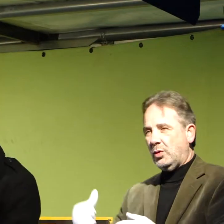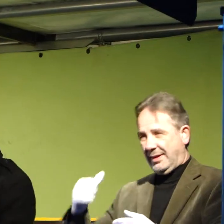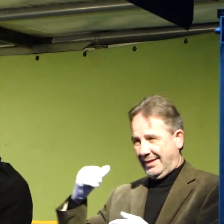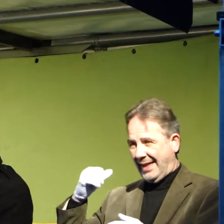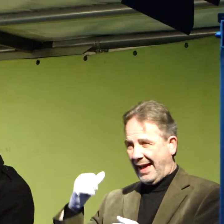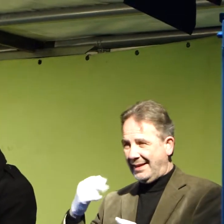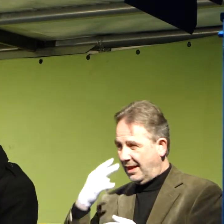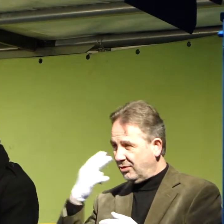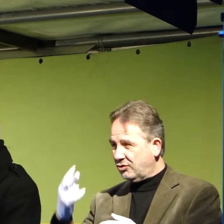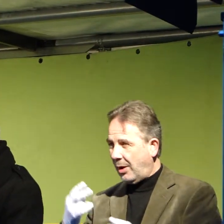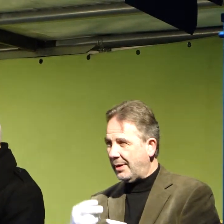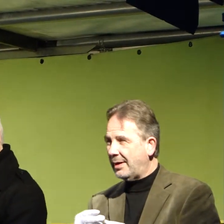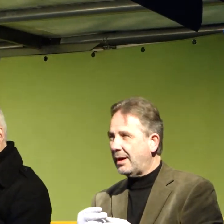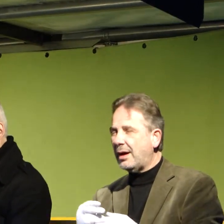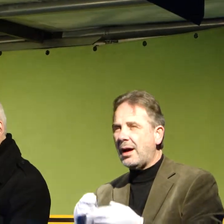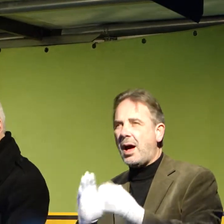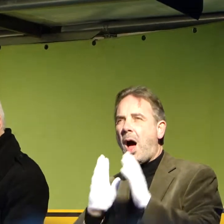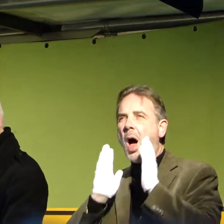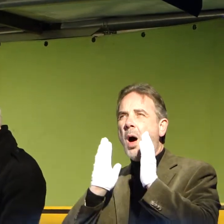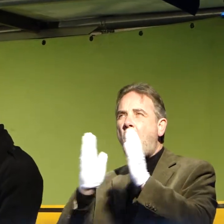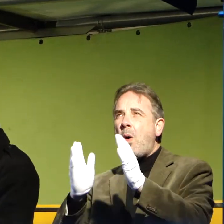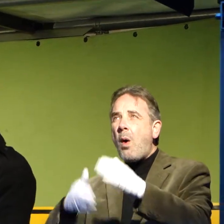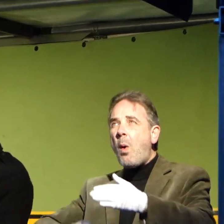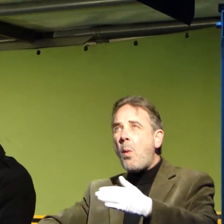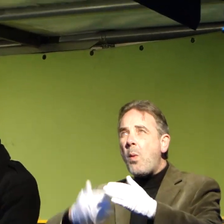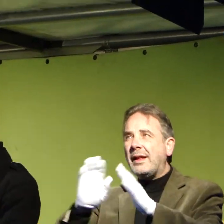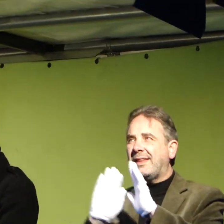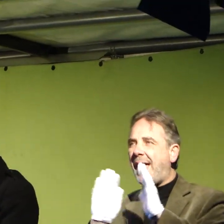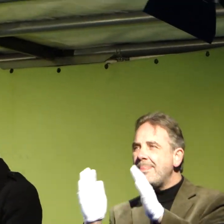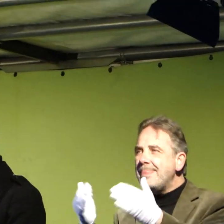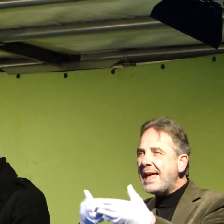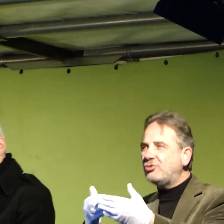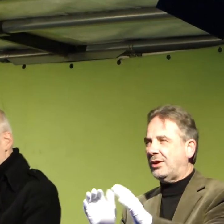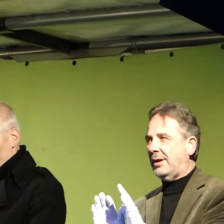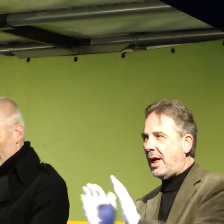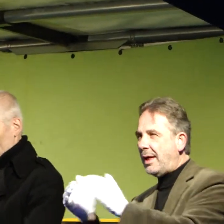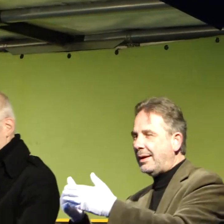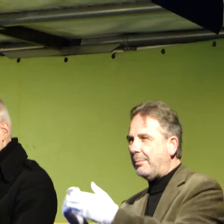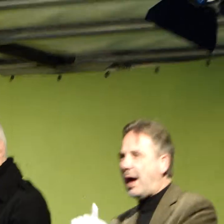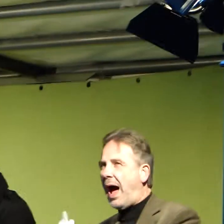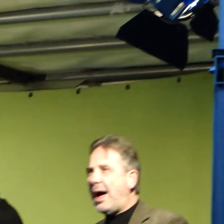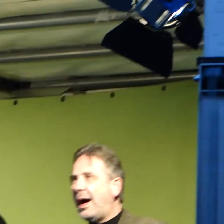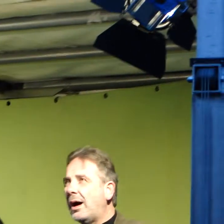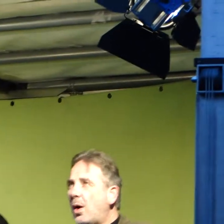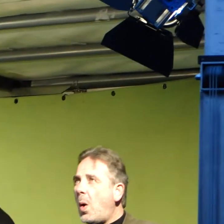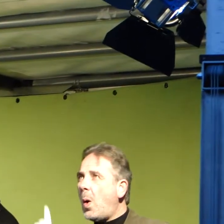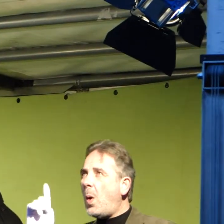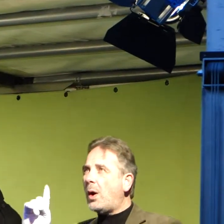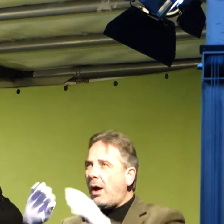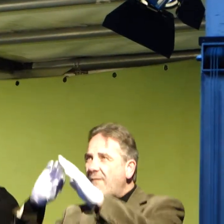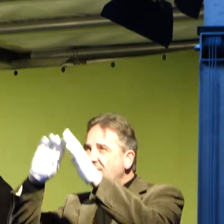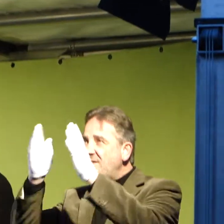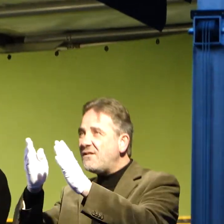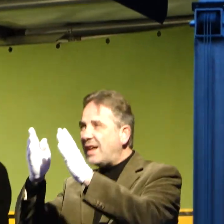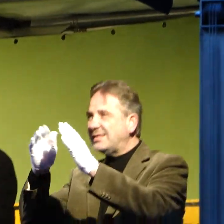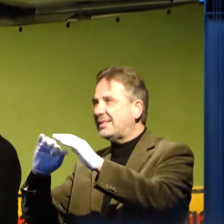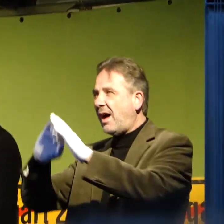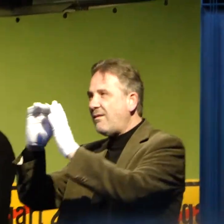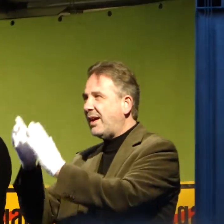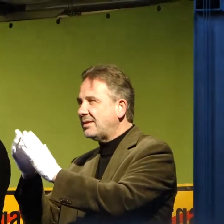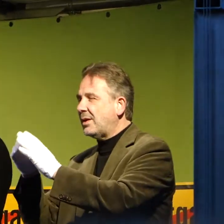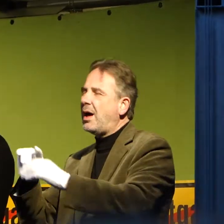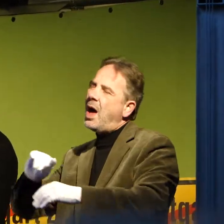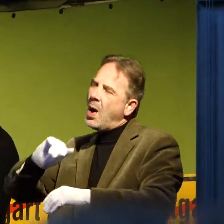dieser kleinen Hütte betrachten, immer drei Geschosse hoch, mit je einem Fenster in jeder Etage, dann handelt es